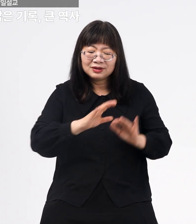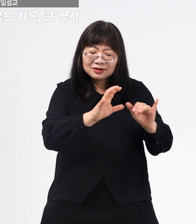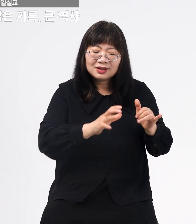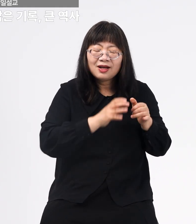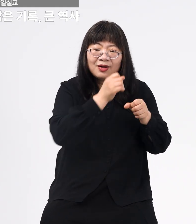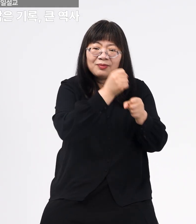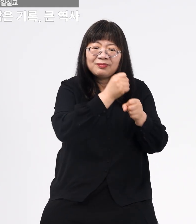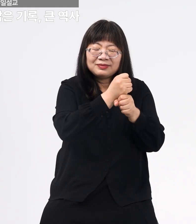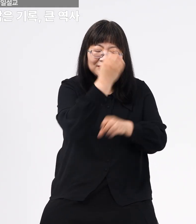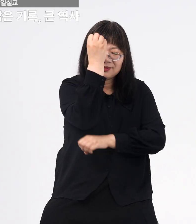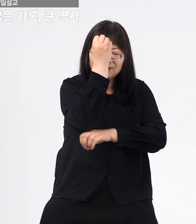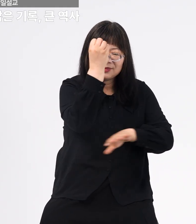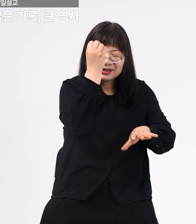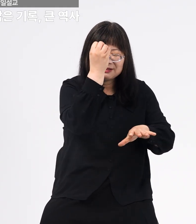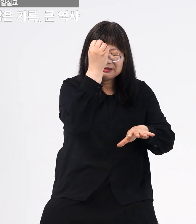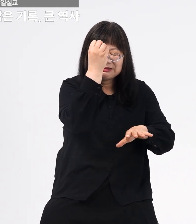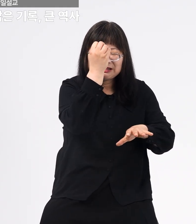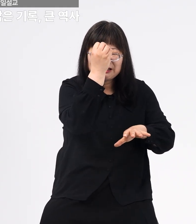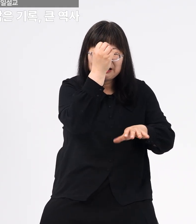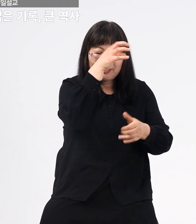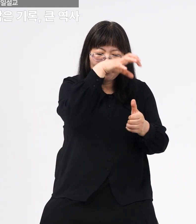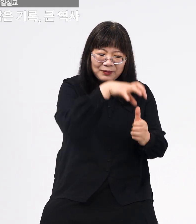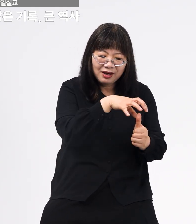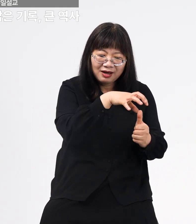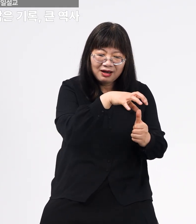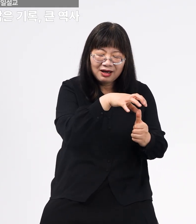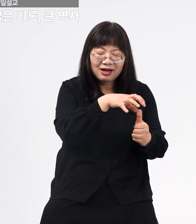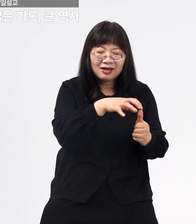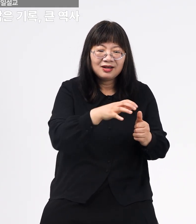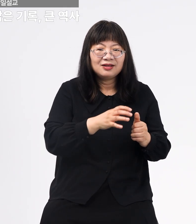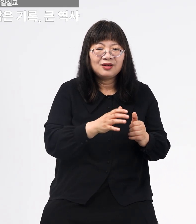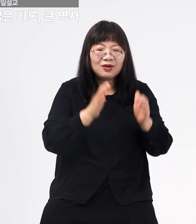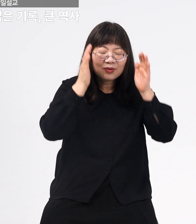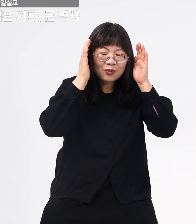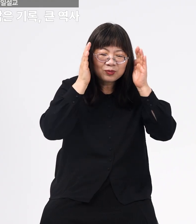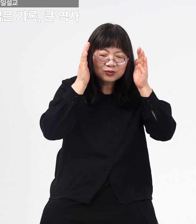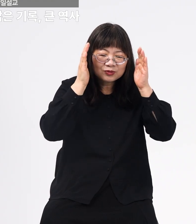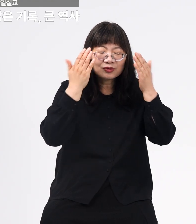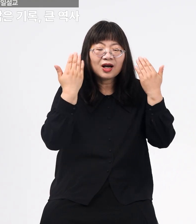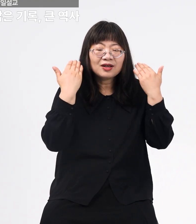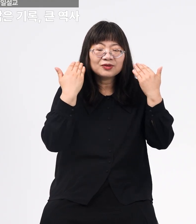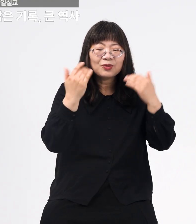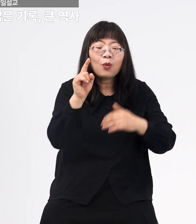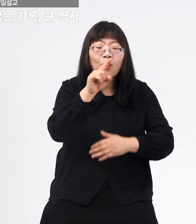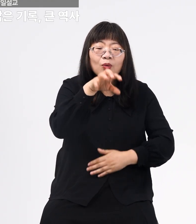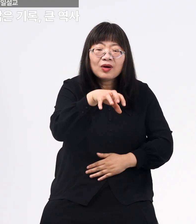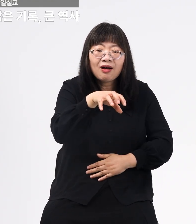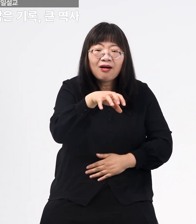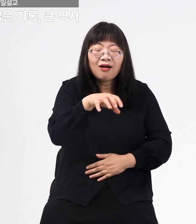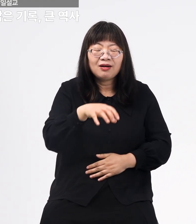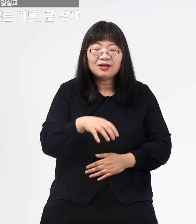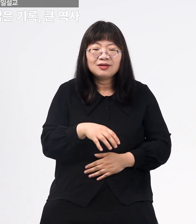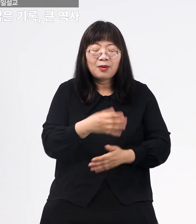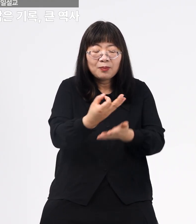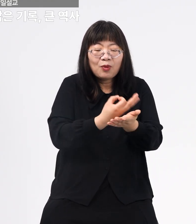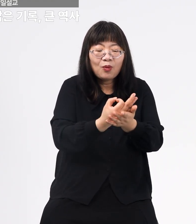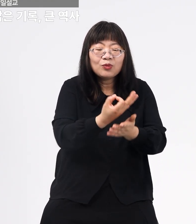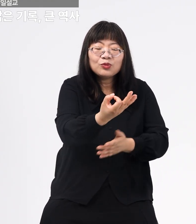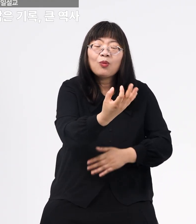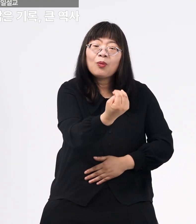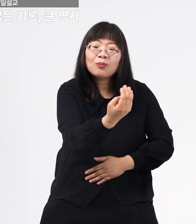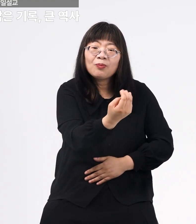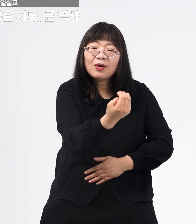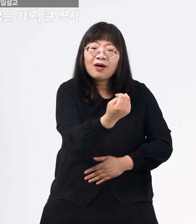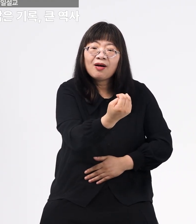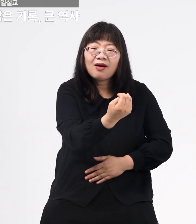만들어 놓은 기준에 가두어져서 학벌, 그 사람 얼마 벌어놨는지, 이 기본적인 몇